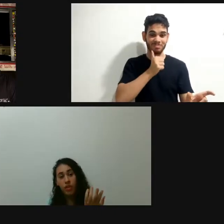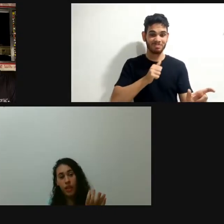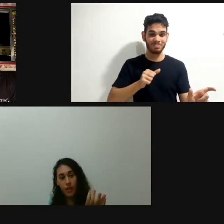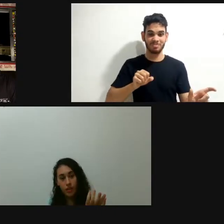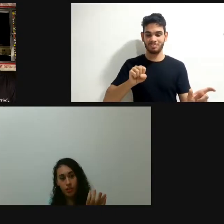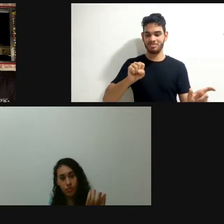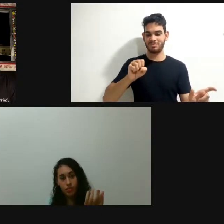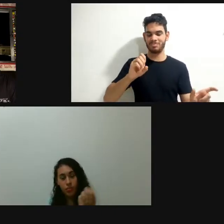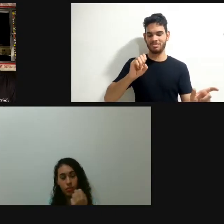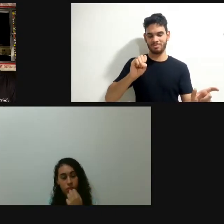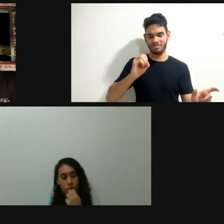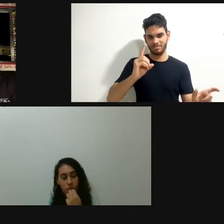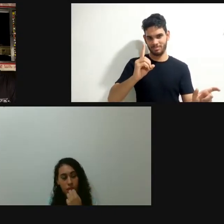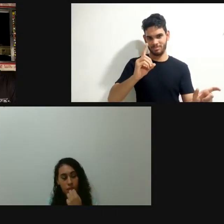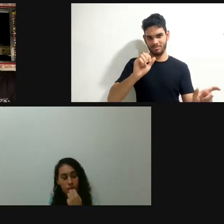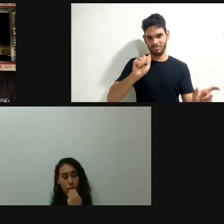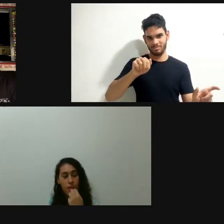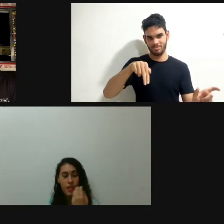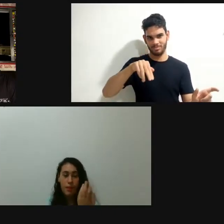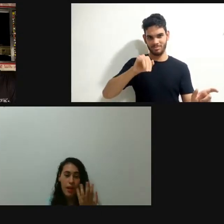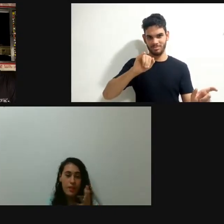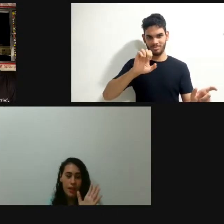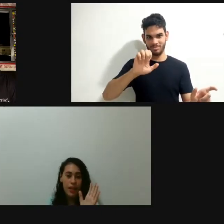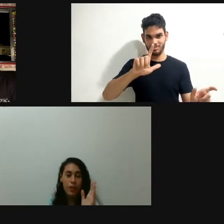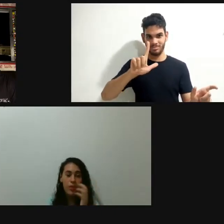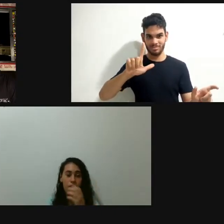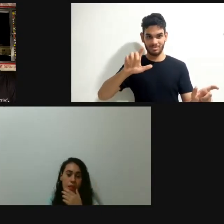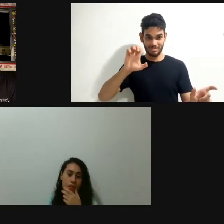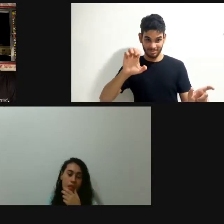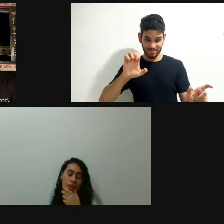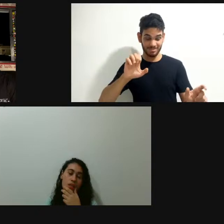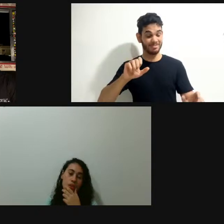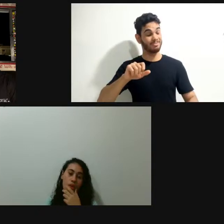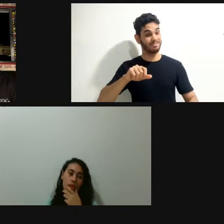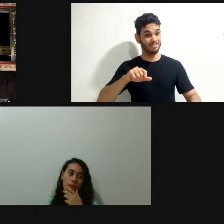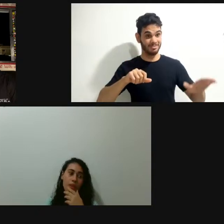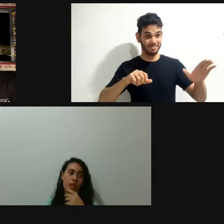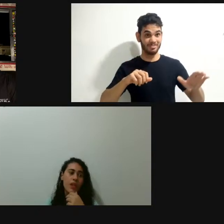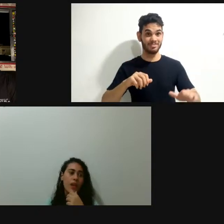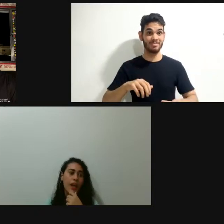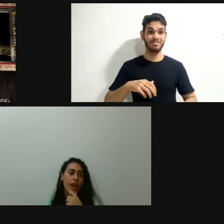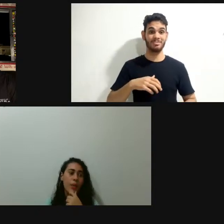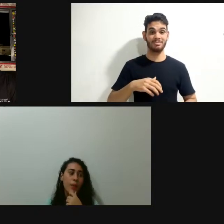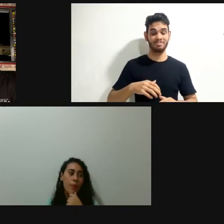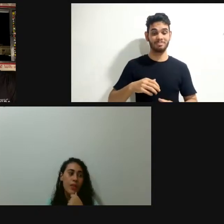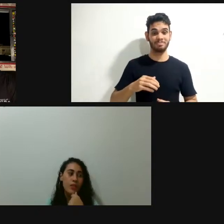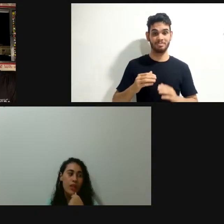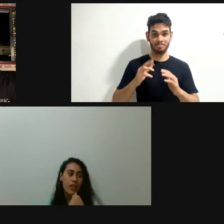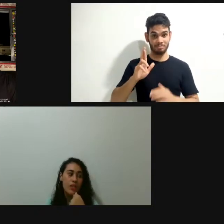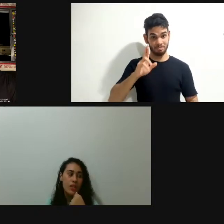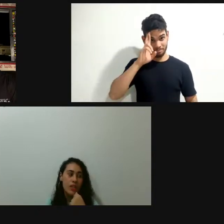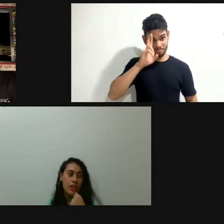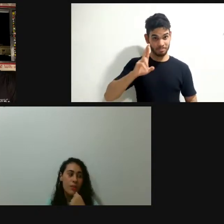do orfanato. Vocês vão conhecer mais ela quando vocês lerem a história. Ela é uma